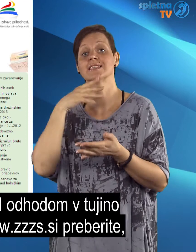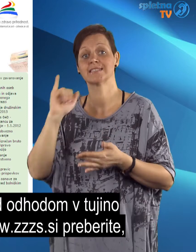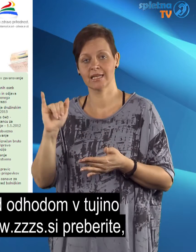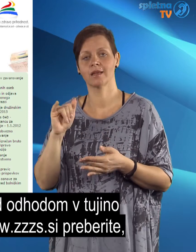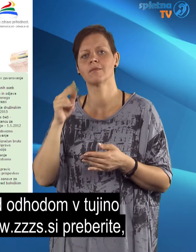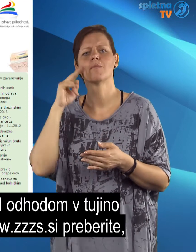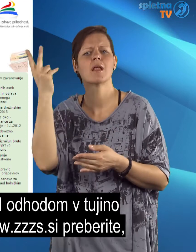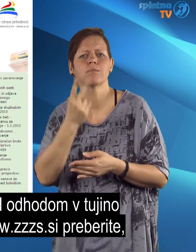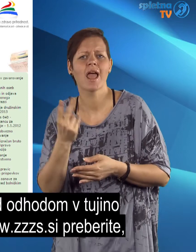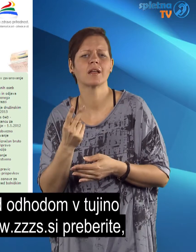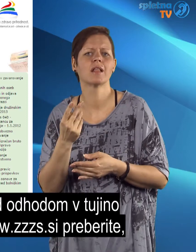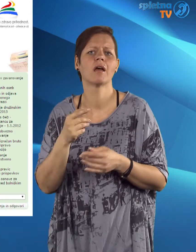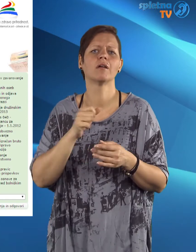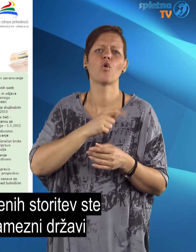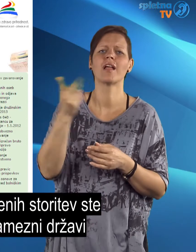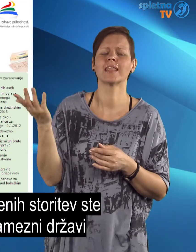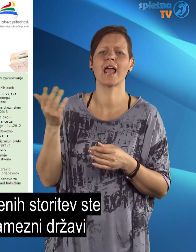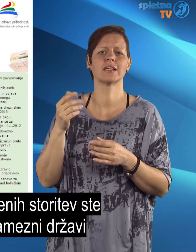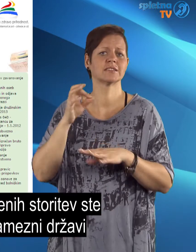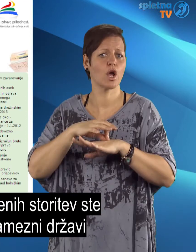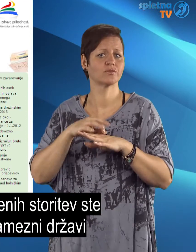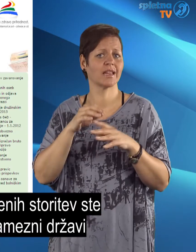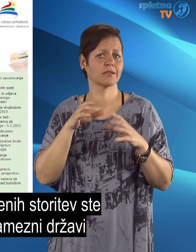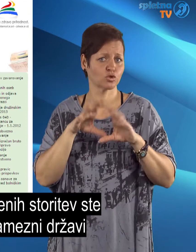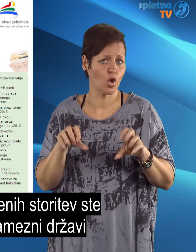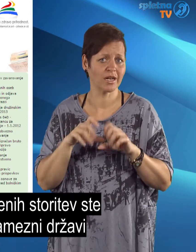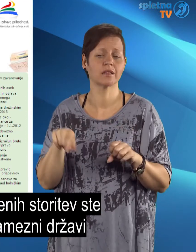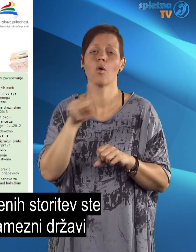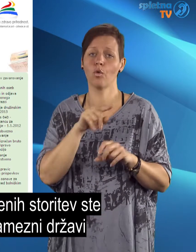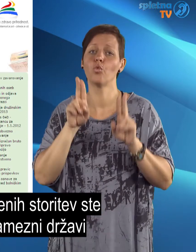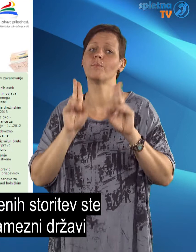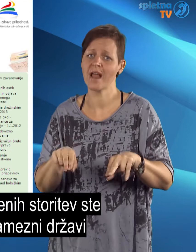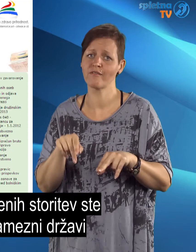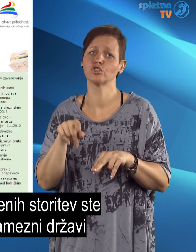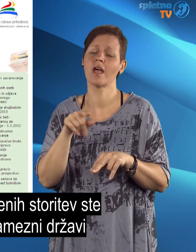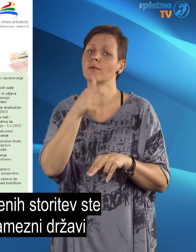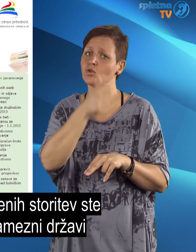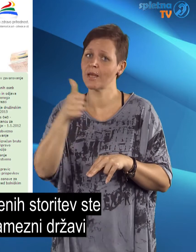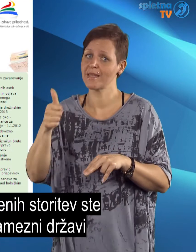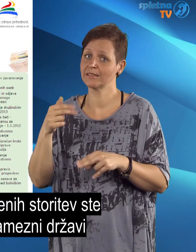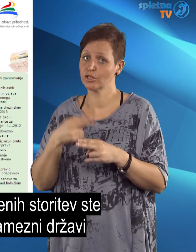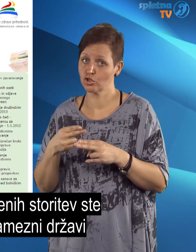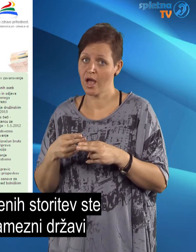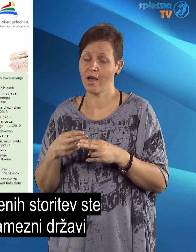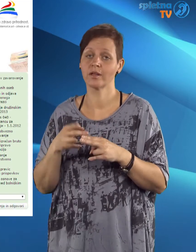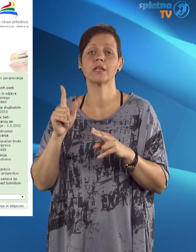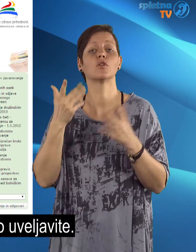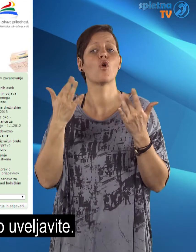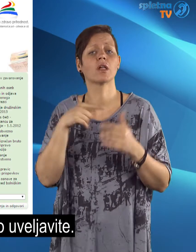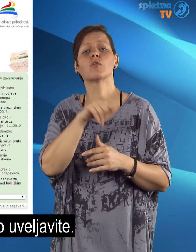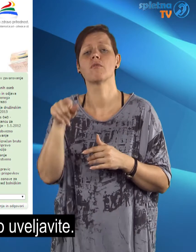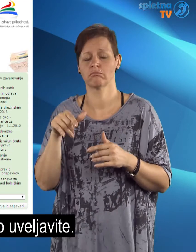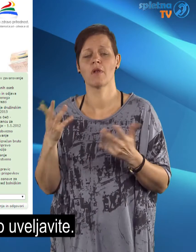www.zzzs.si preberite, do katerih zdravstvenih storitev ste upravičeni v posamezni državi in kako jih lahko uveljavite.